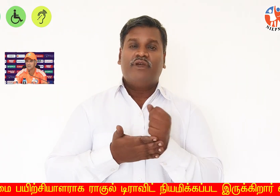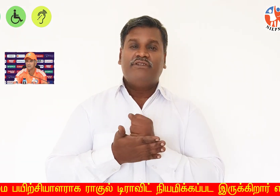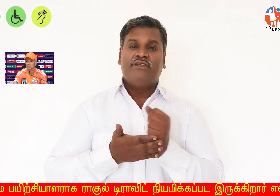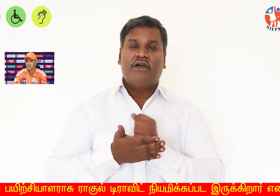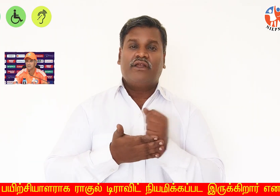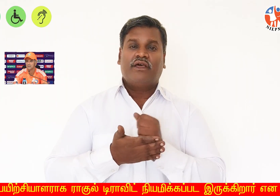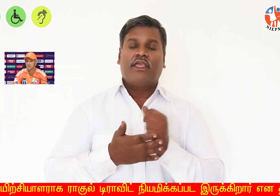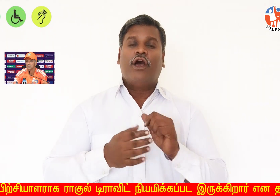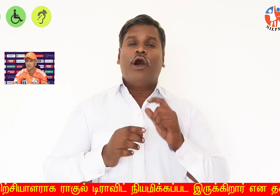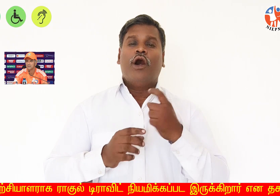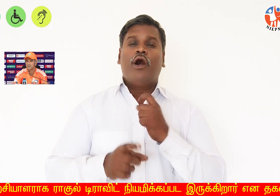தகவல்கள் வெளியாகியுள்ளன.